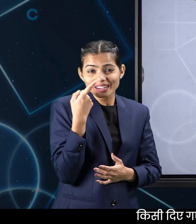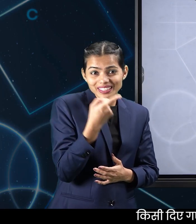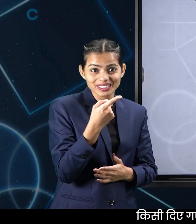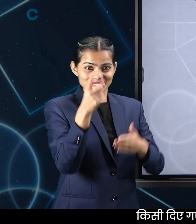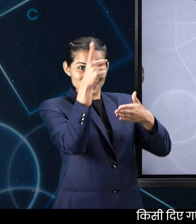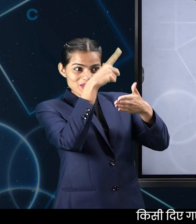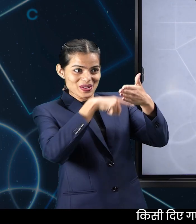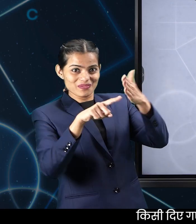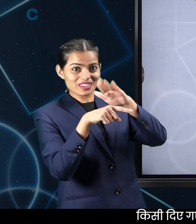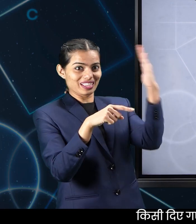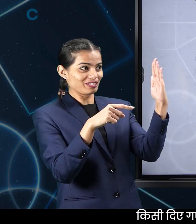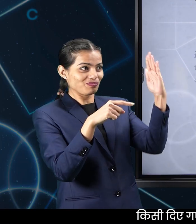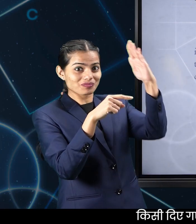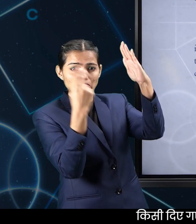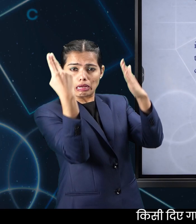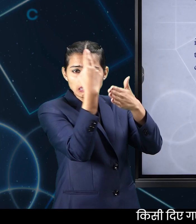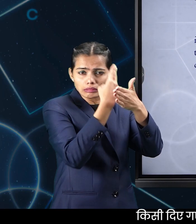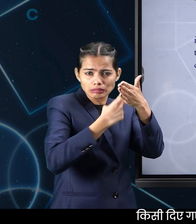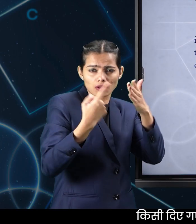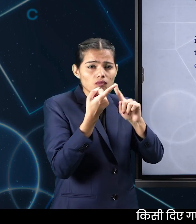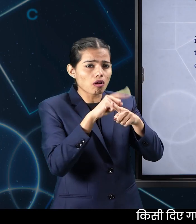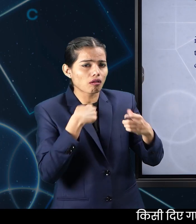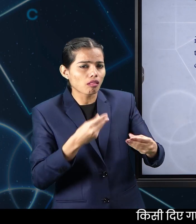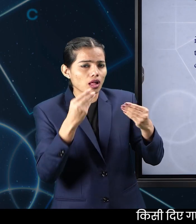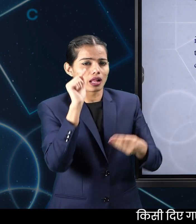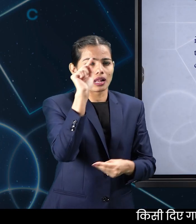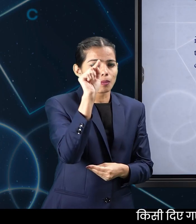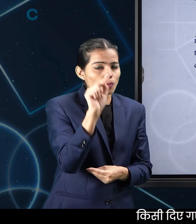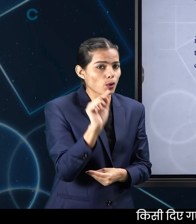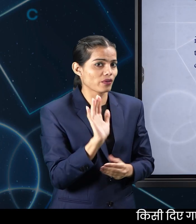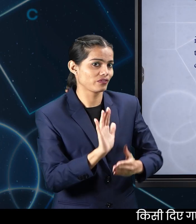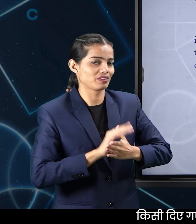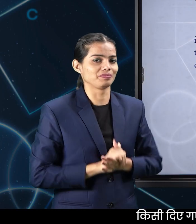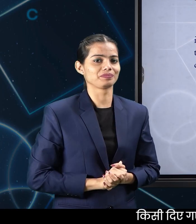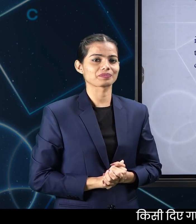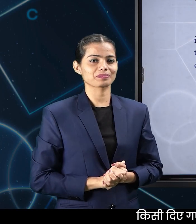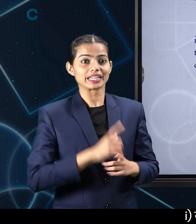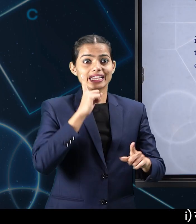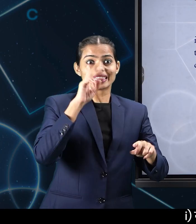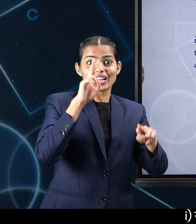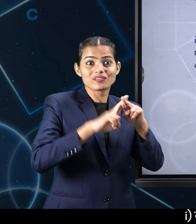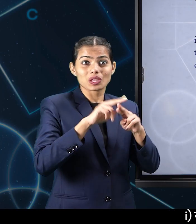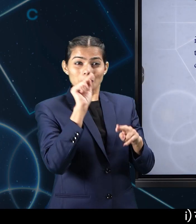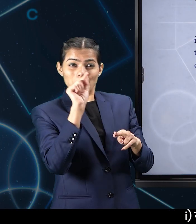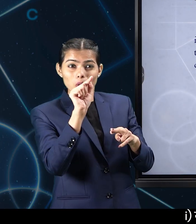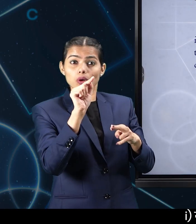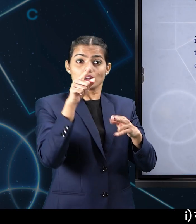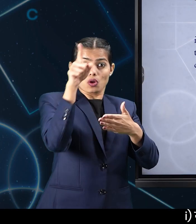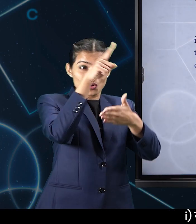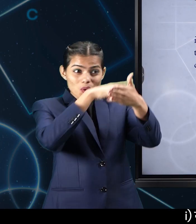किसी दिए गई बिंदु से निकाली गई स्पर्शिकाओं की संख्या। 1. यदि बिंदु वृत्त के